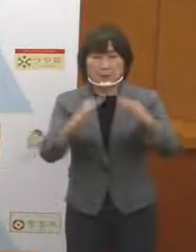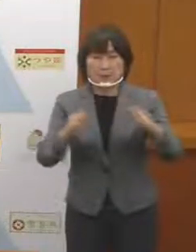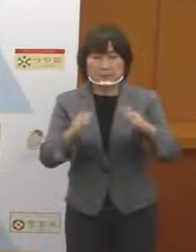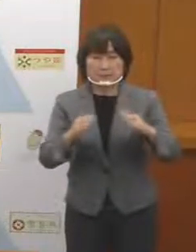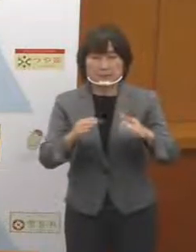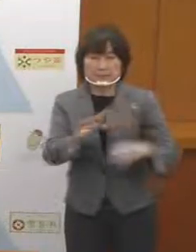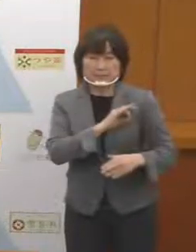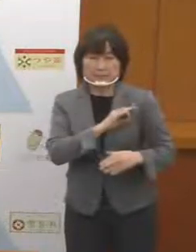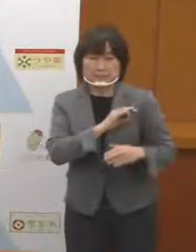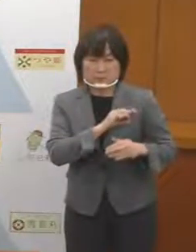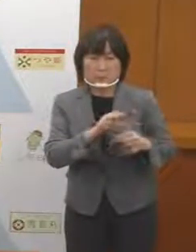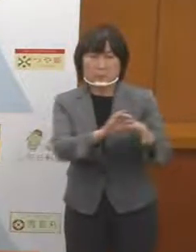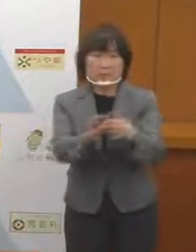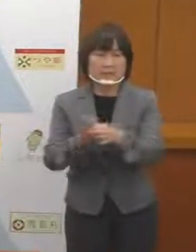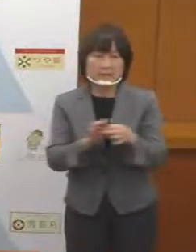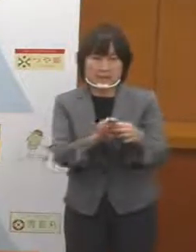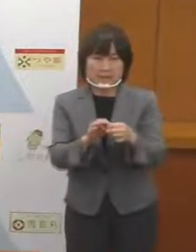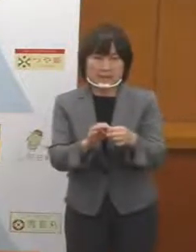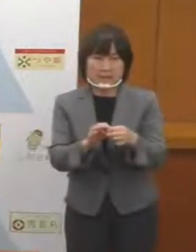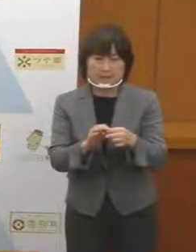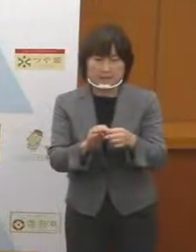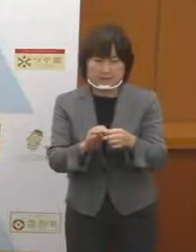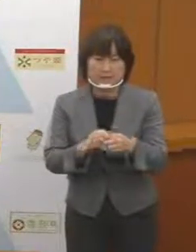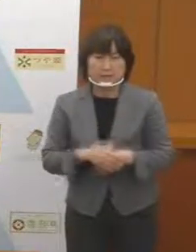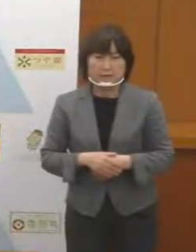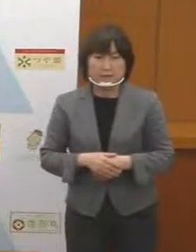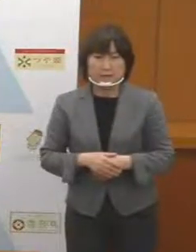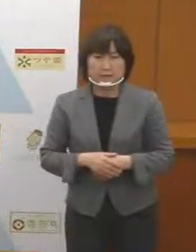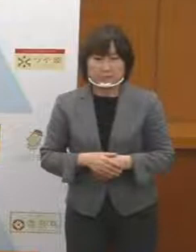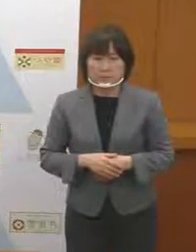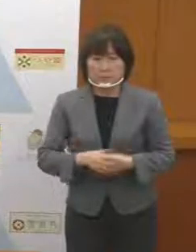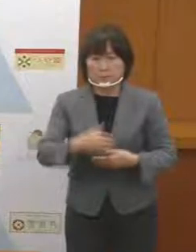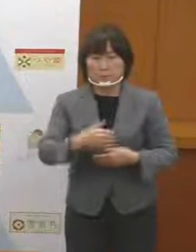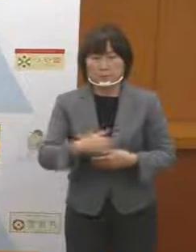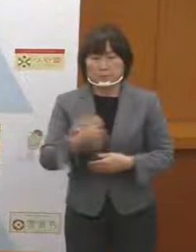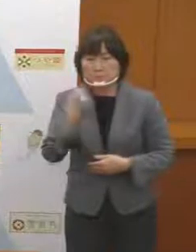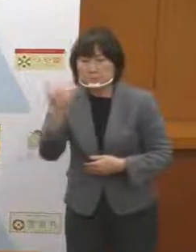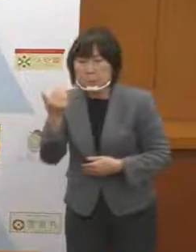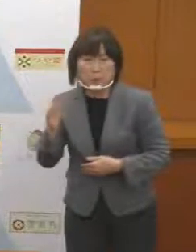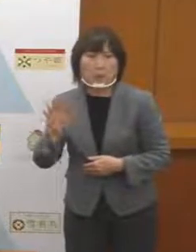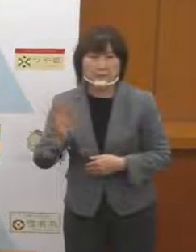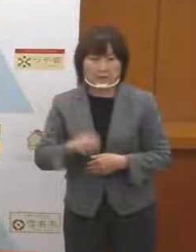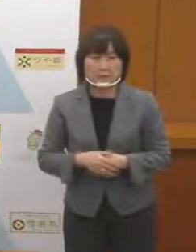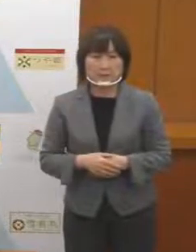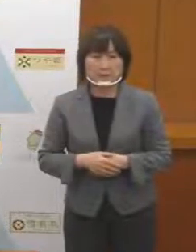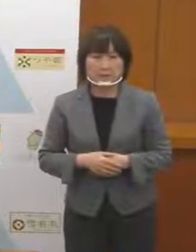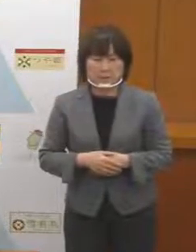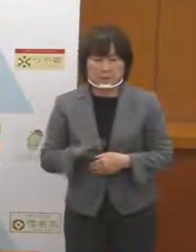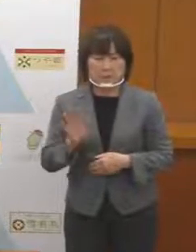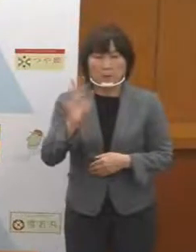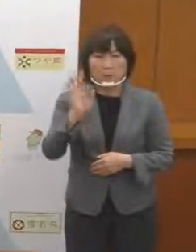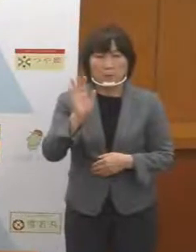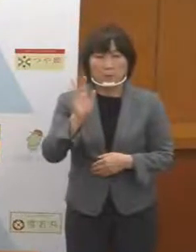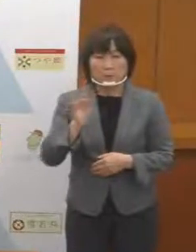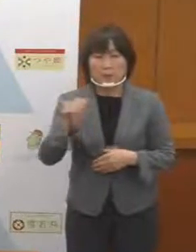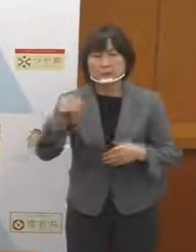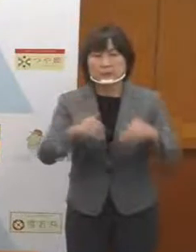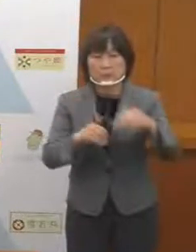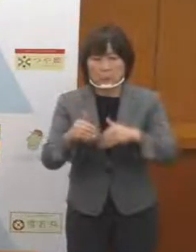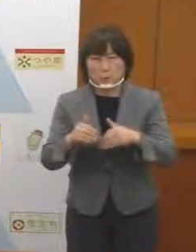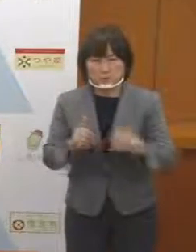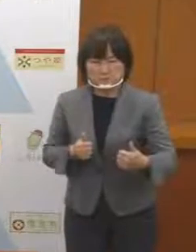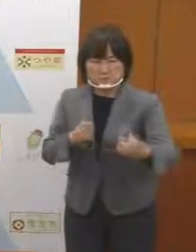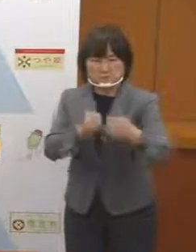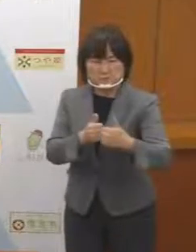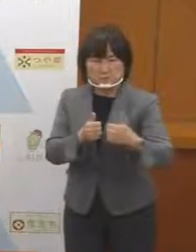との連携県政課題に向けた連携のあの言及などもありました今後あのまあ選挙はあのどうしてもあの敵味方